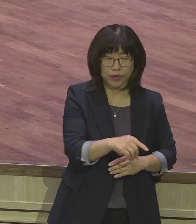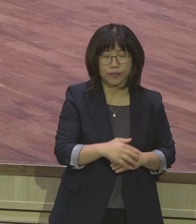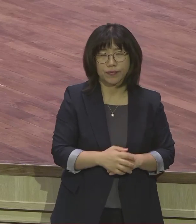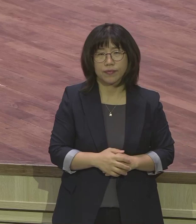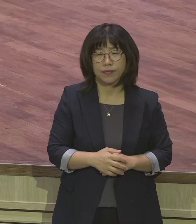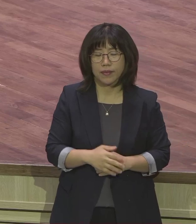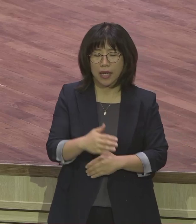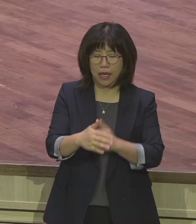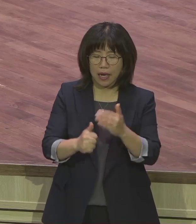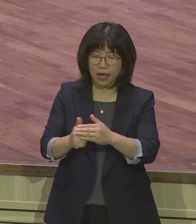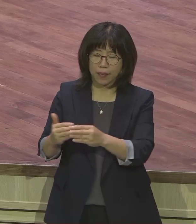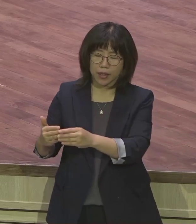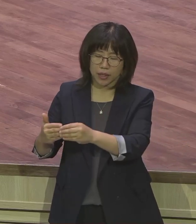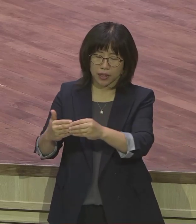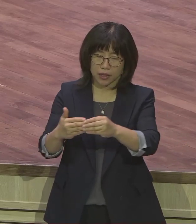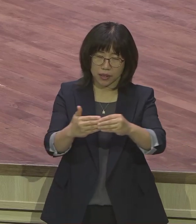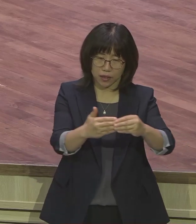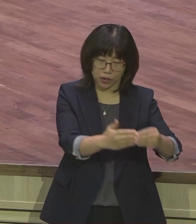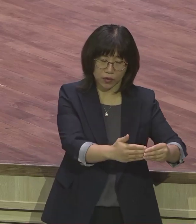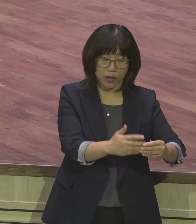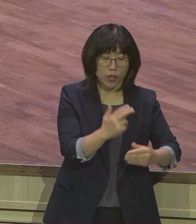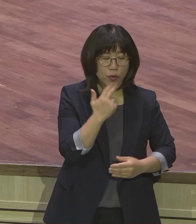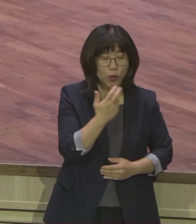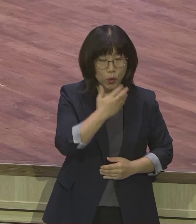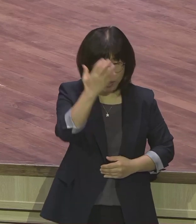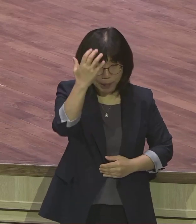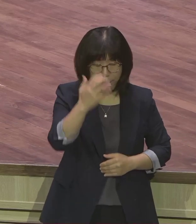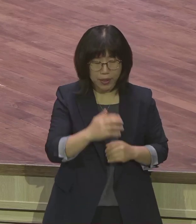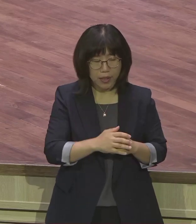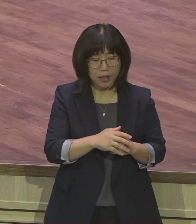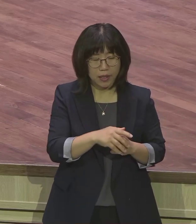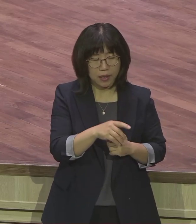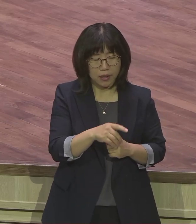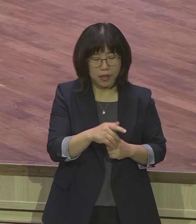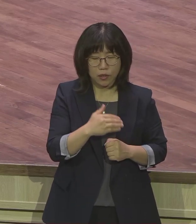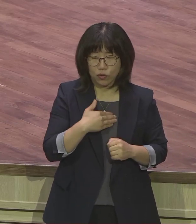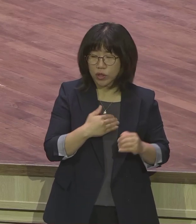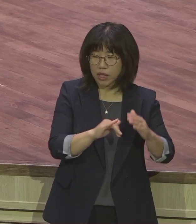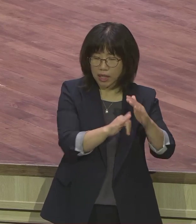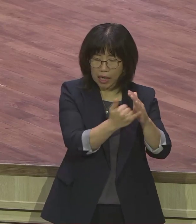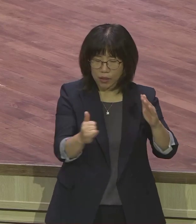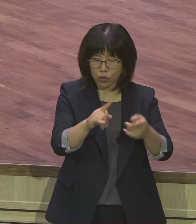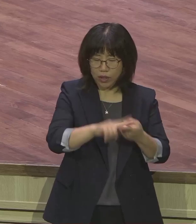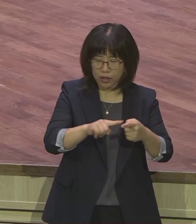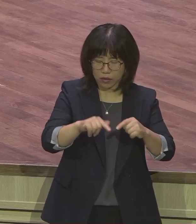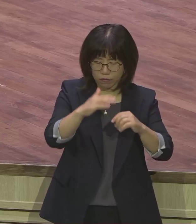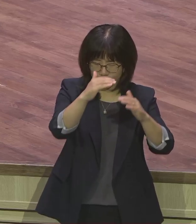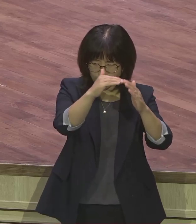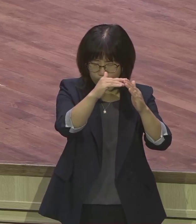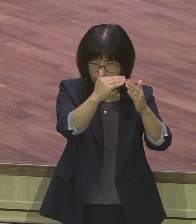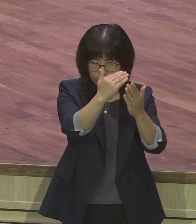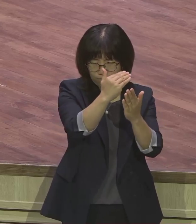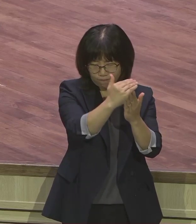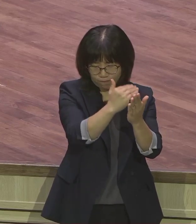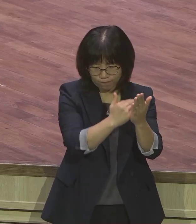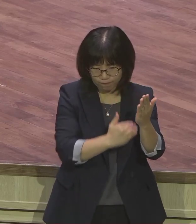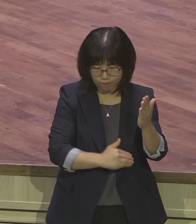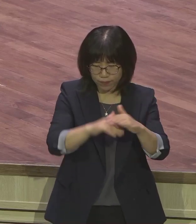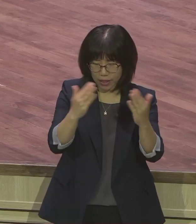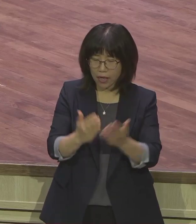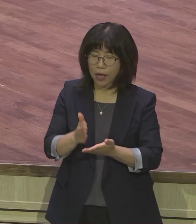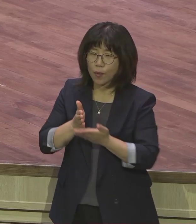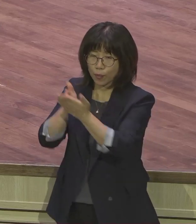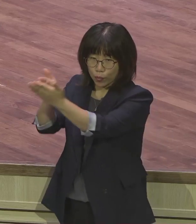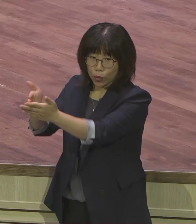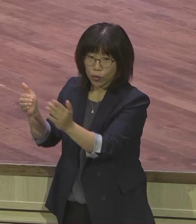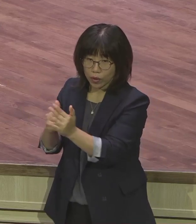계획을 따라서 이주를 했어요 요셉은 이 사실을 바로 왕에게 보고를 합니다 그리고 형제 다섯명을 택하여